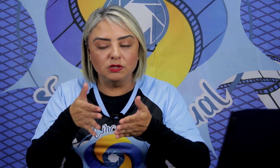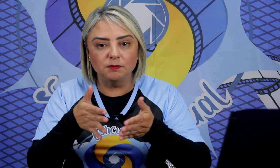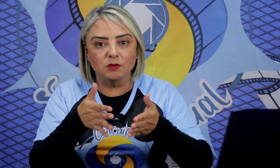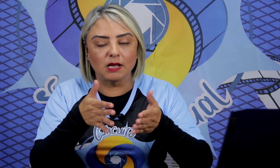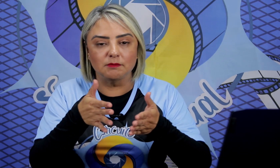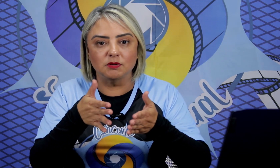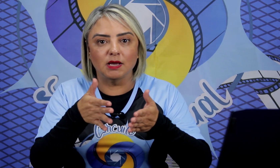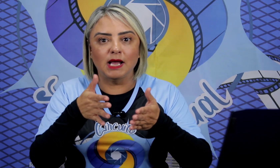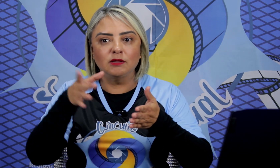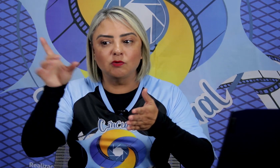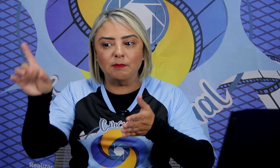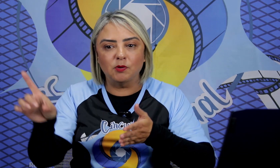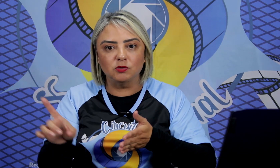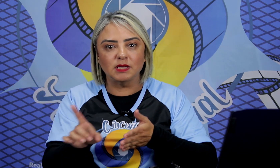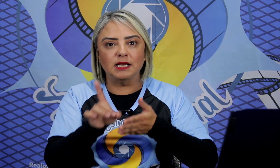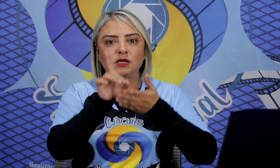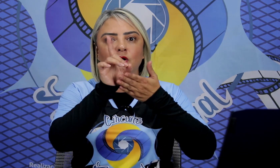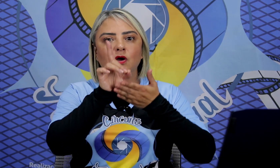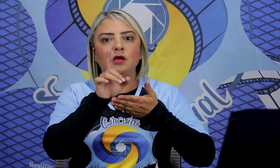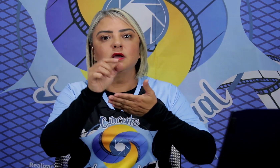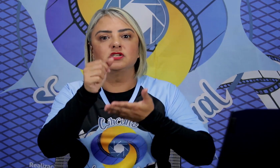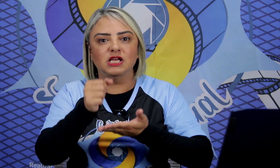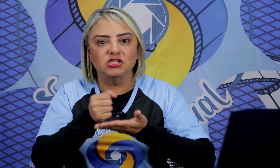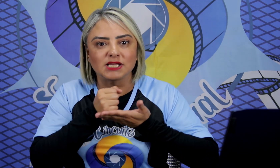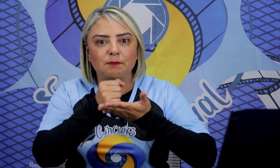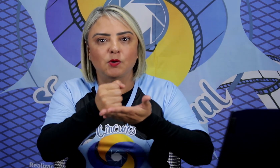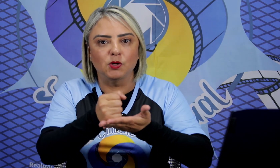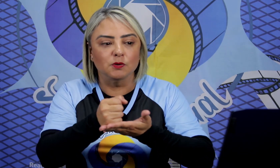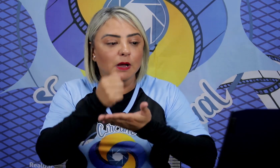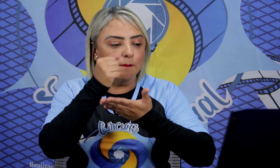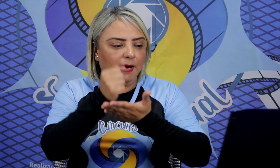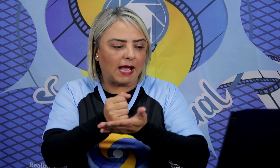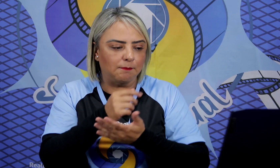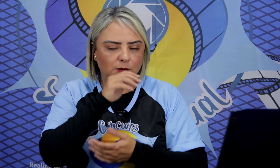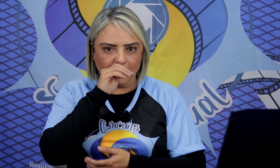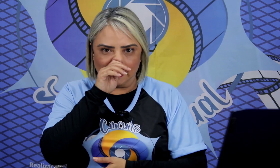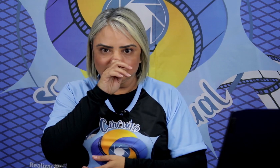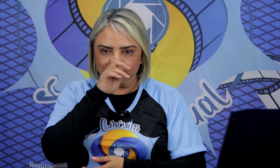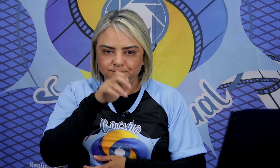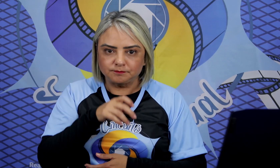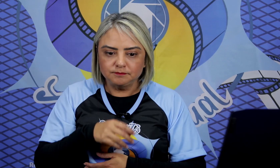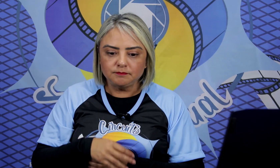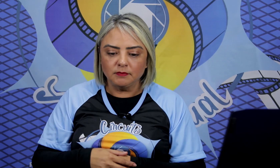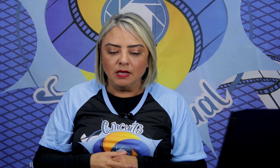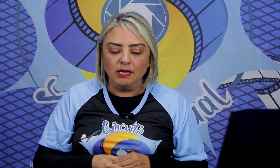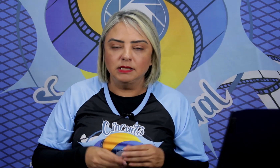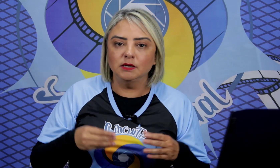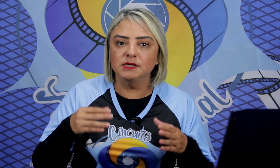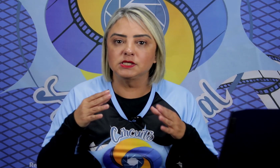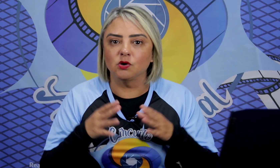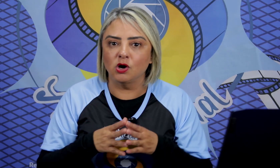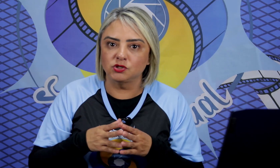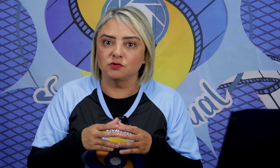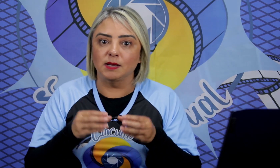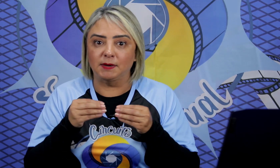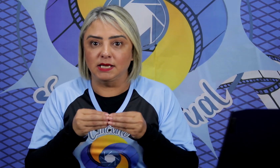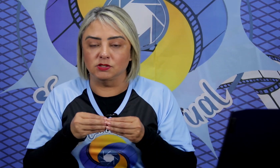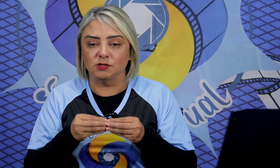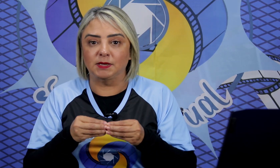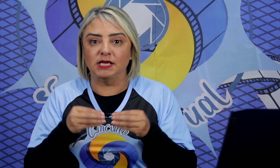pelo caminho errado, o apoio está ali, ó, já diz apoio, para apoiar. Então, esse código é para isso, é para que a